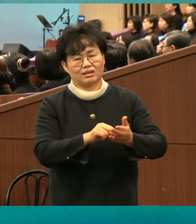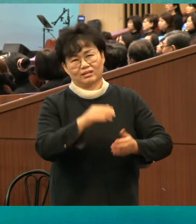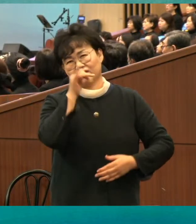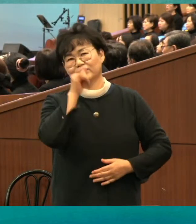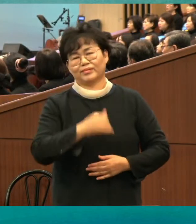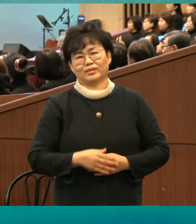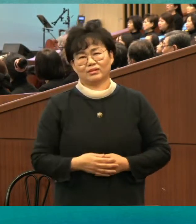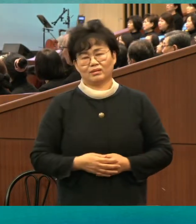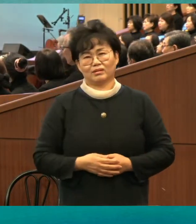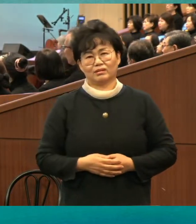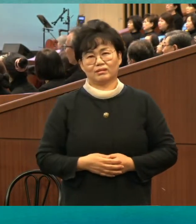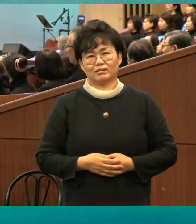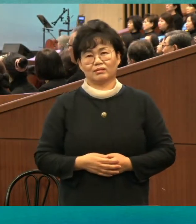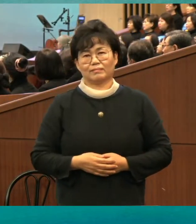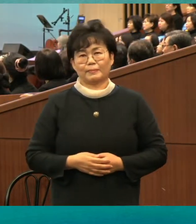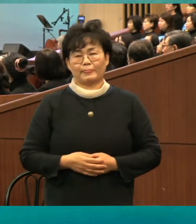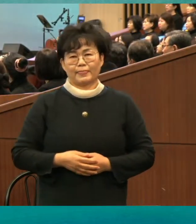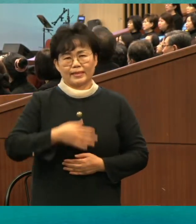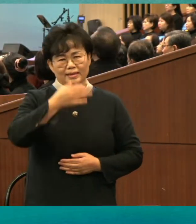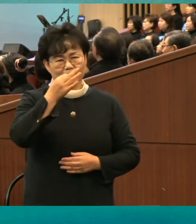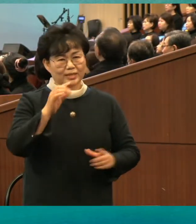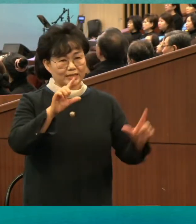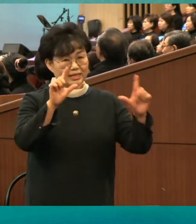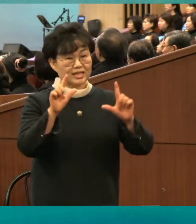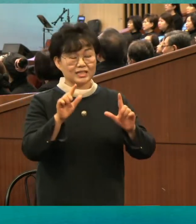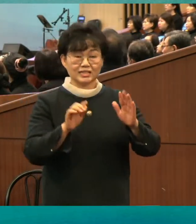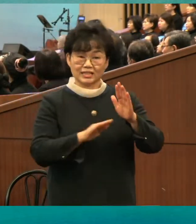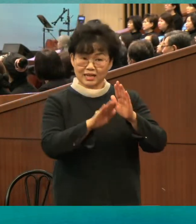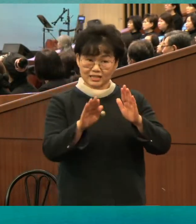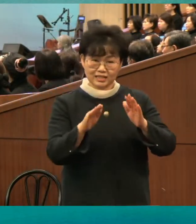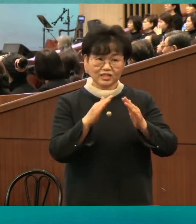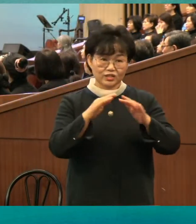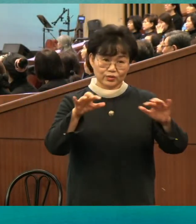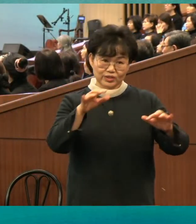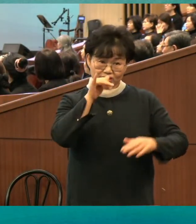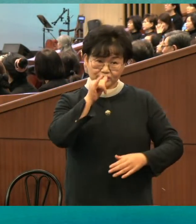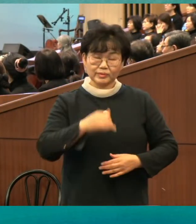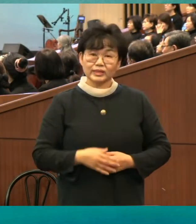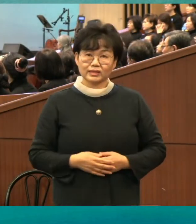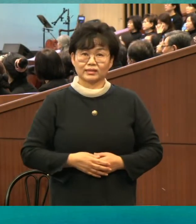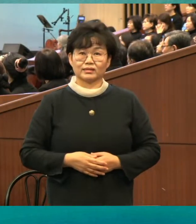주거 환경 속에서 힘겹게 살아가는 우리의 이웃들이 있습니다.